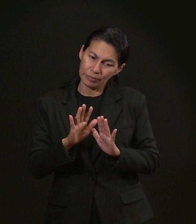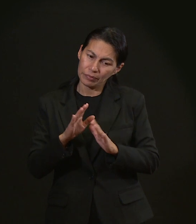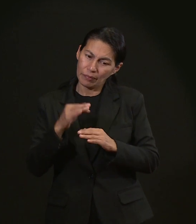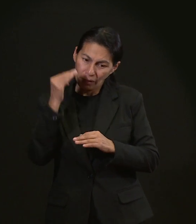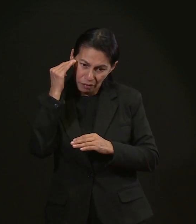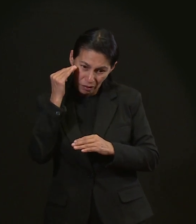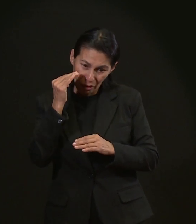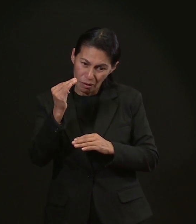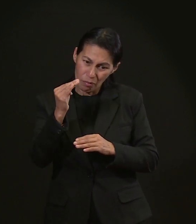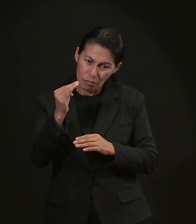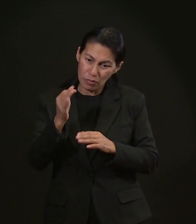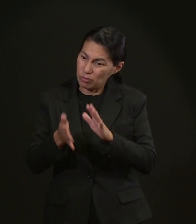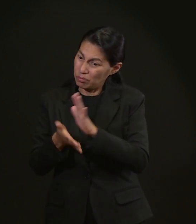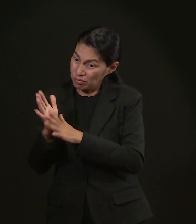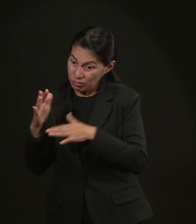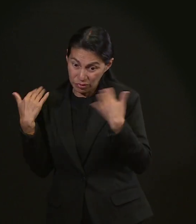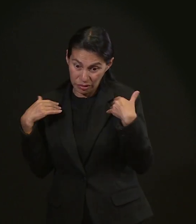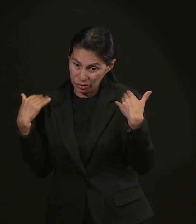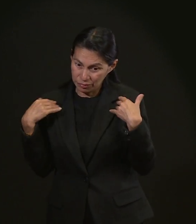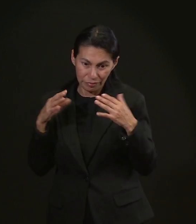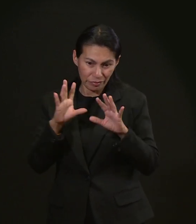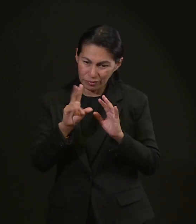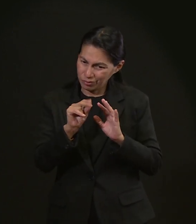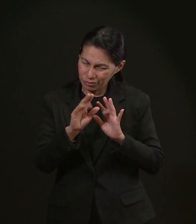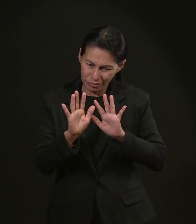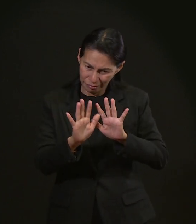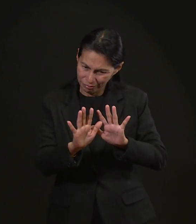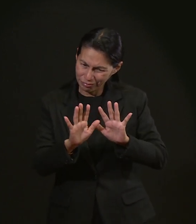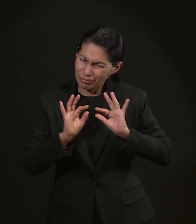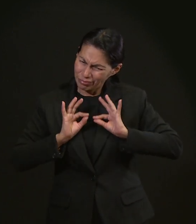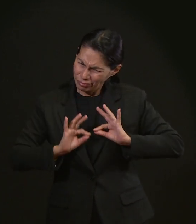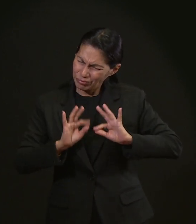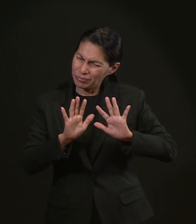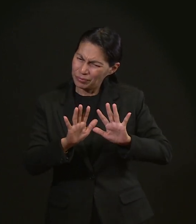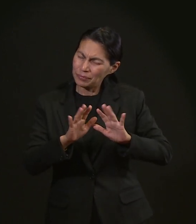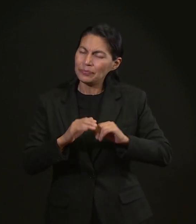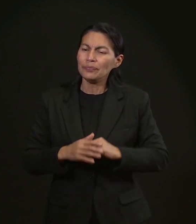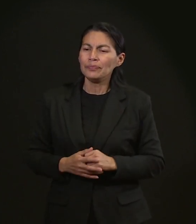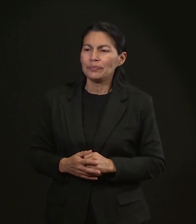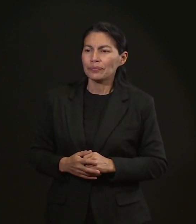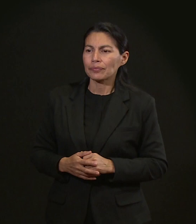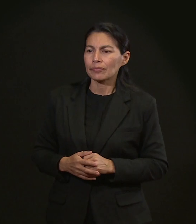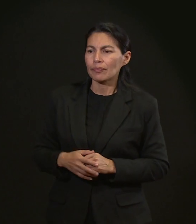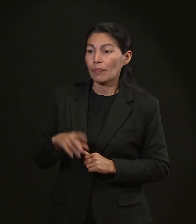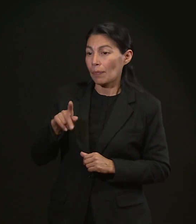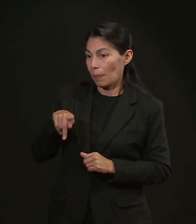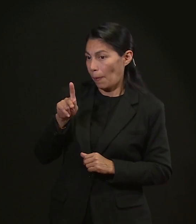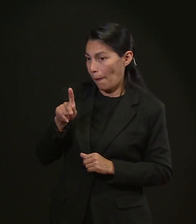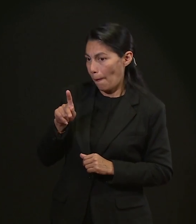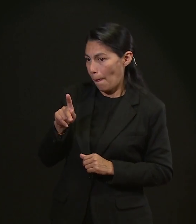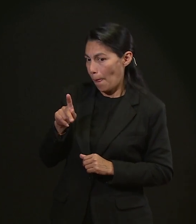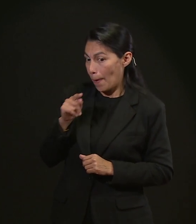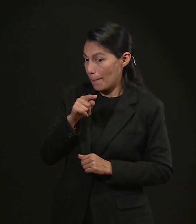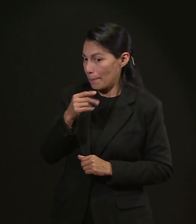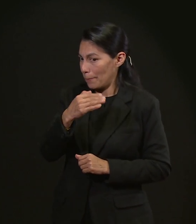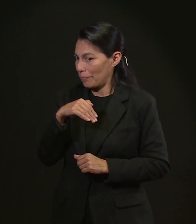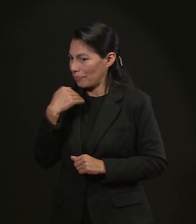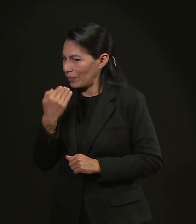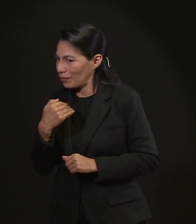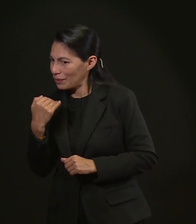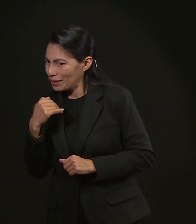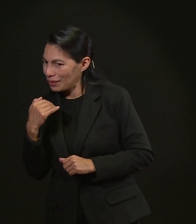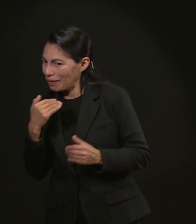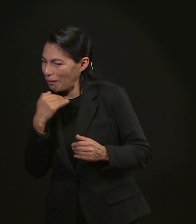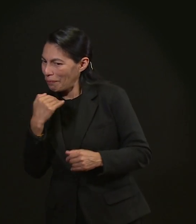pedí tiempo así como que no ya no vamos a salir ya no quiero saber casi nada de ti no pero luego apenas